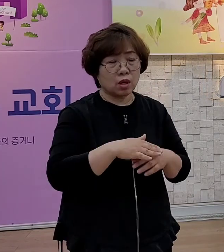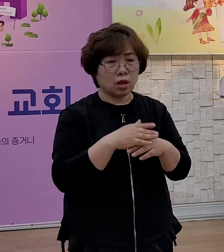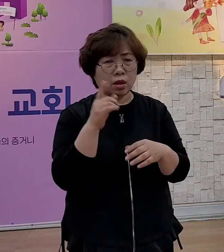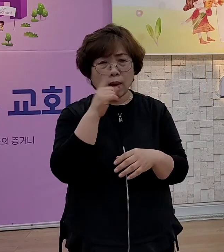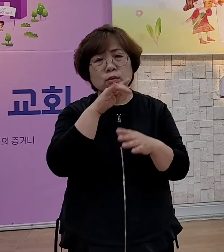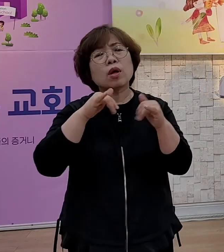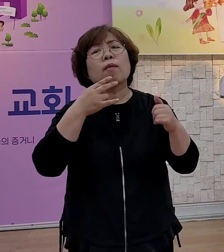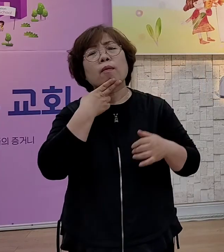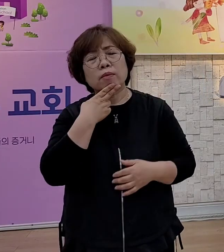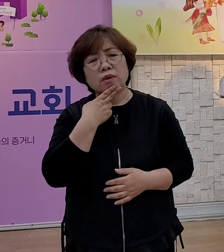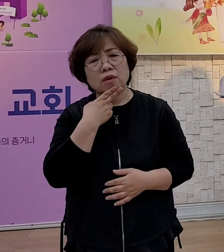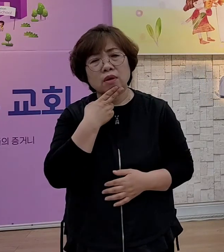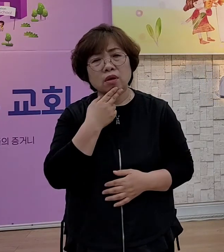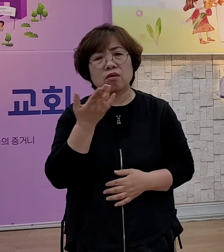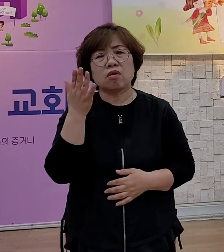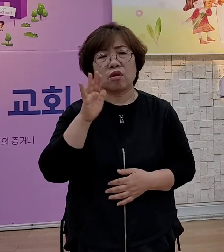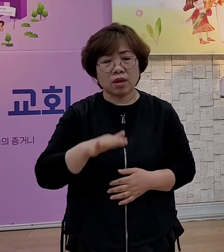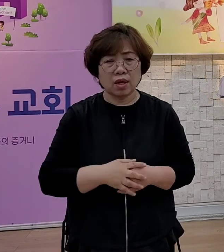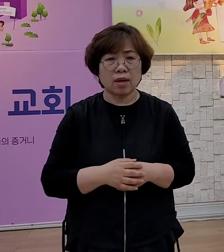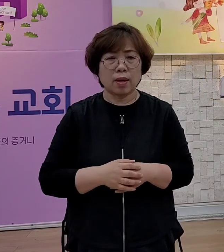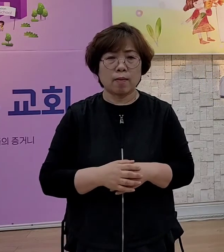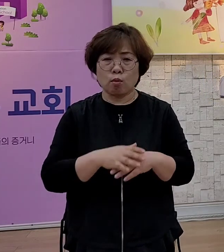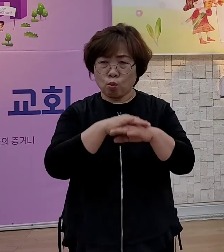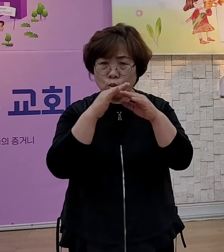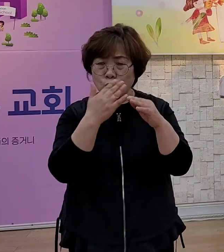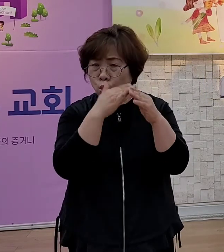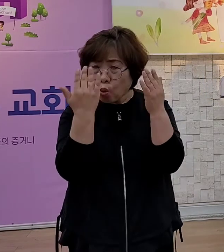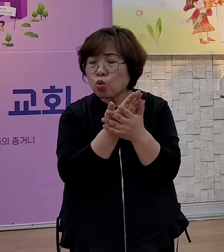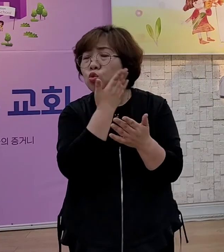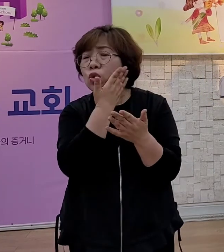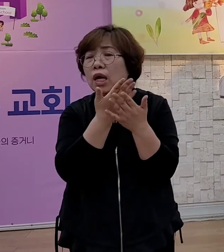사람이 있어요? 아무도 없어요. 다 귀한 분이죠.